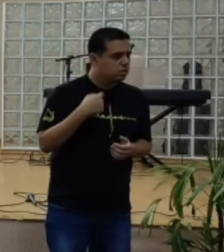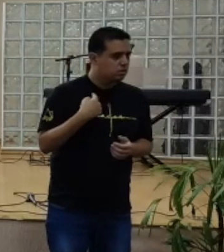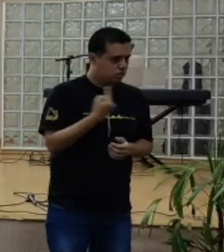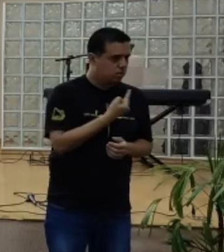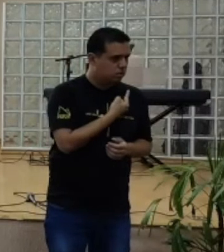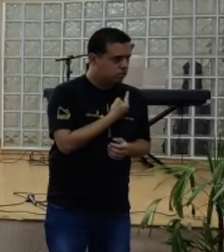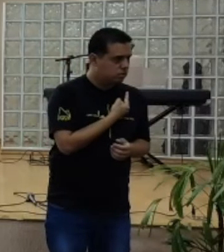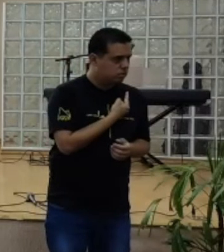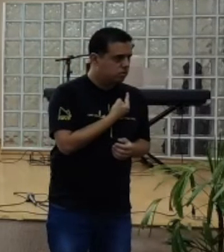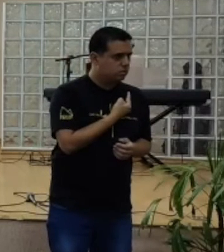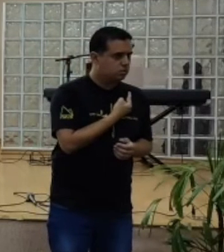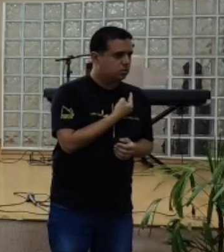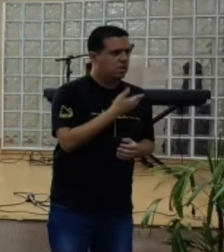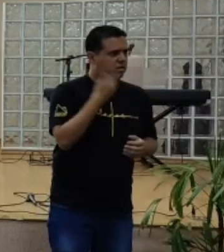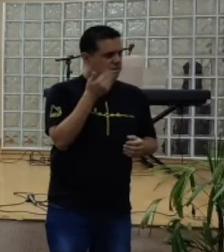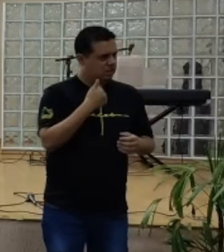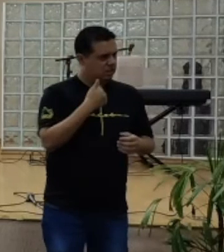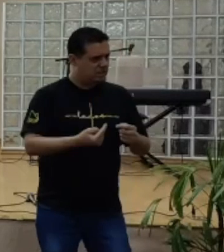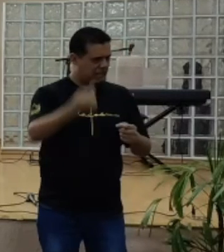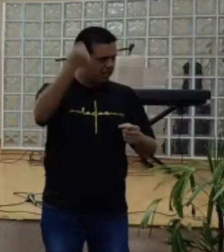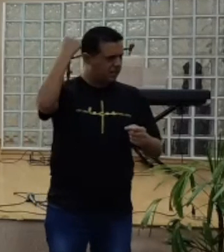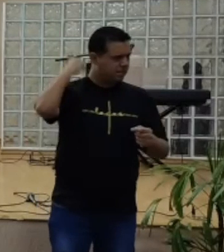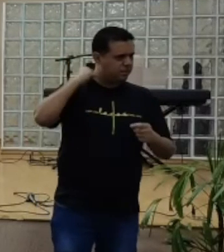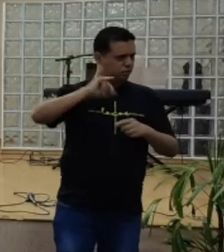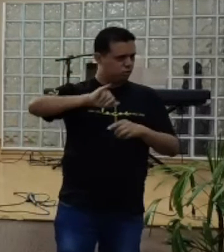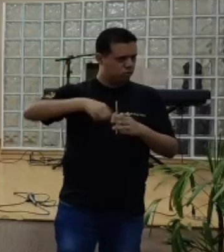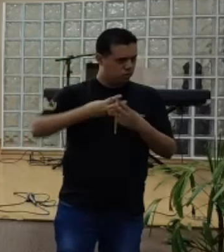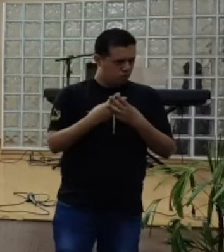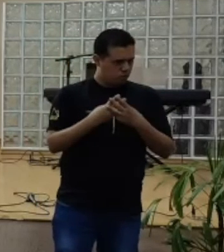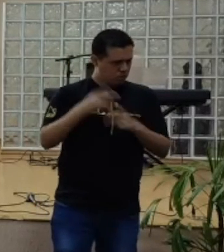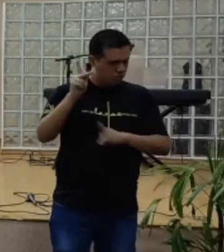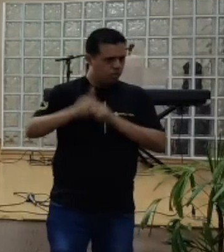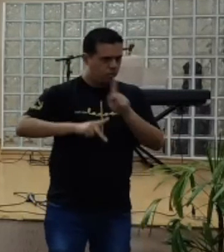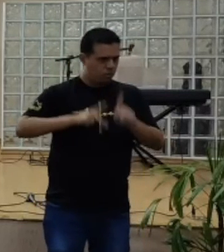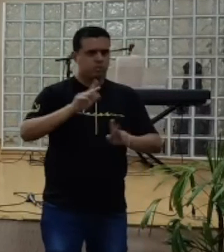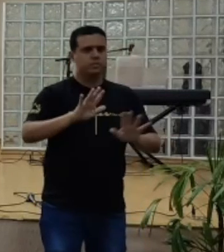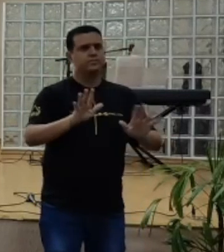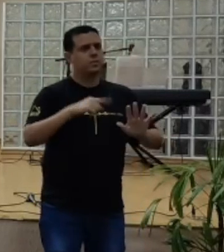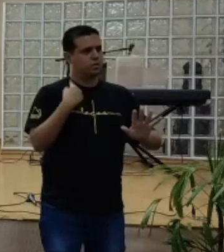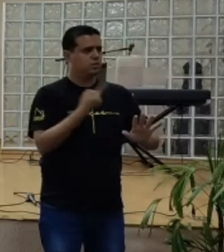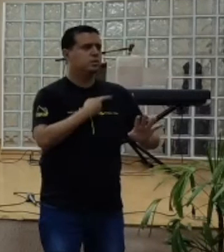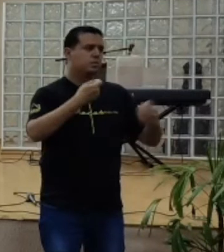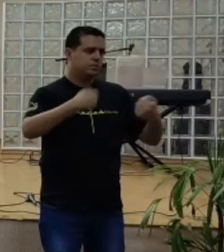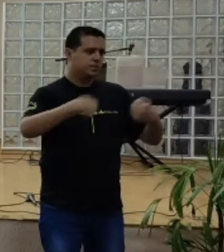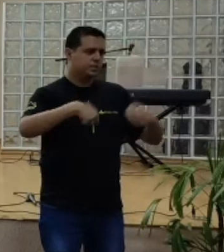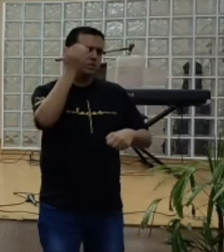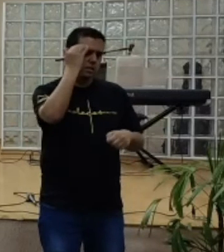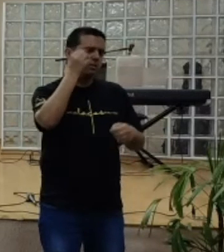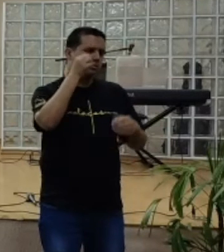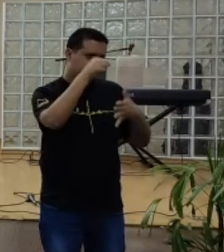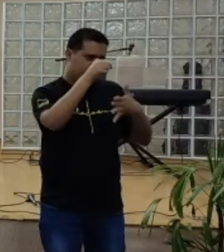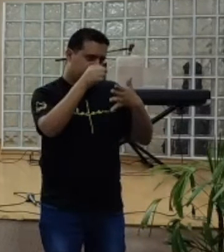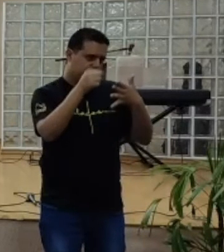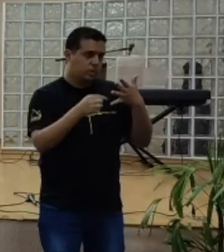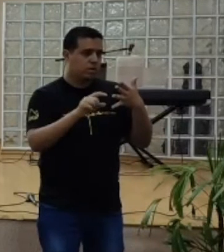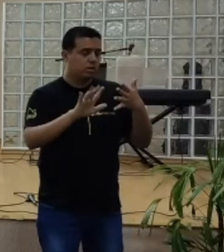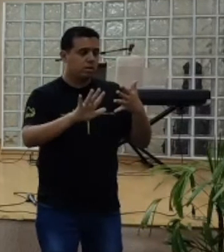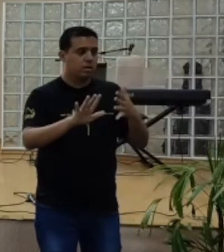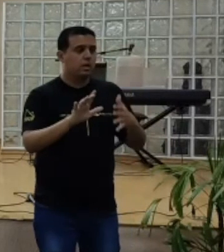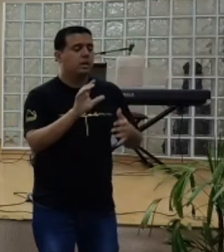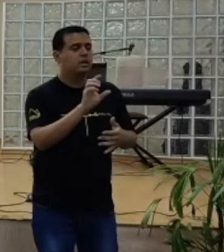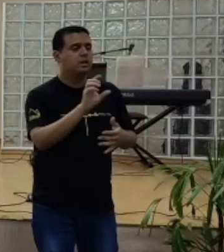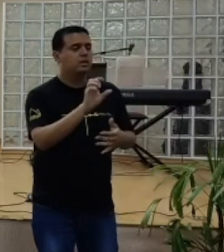para aqueles judeus, nós precisamos entender algumas coisas. Nas palavras de John